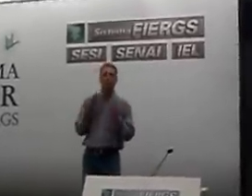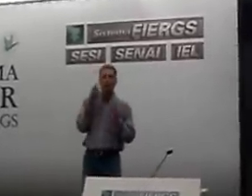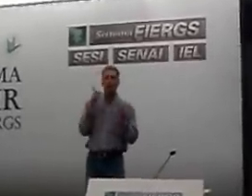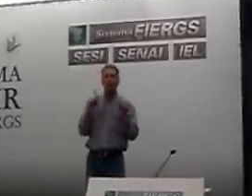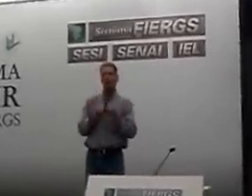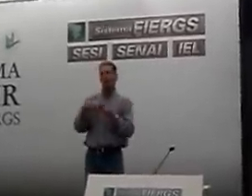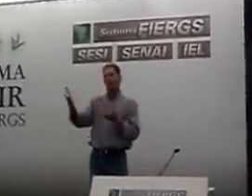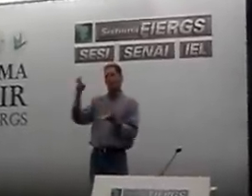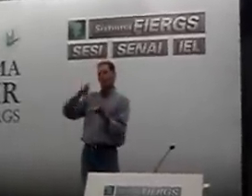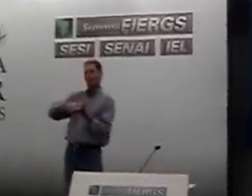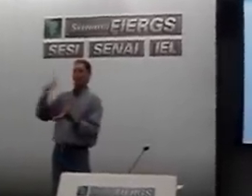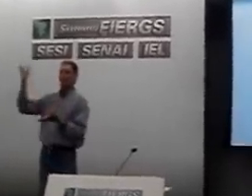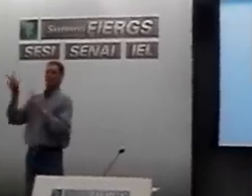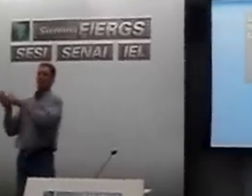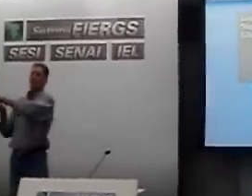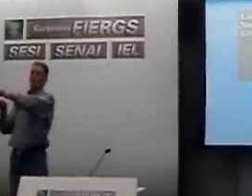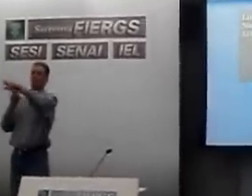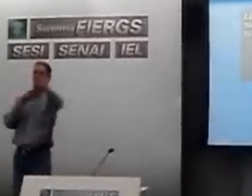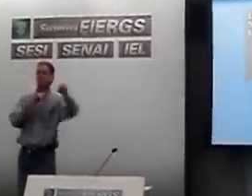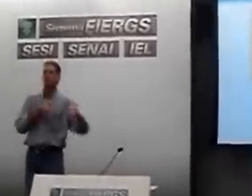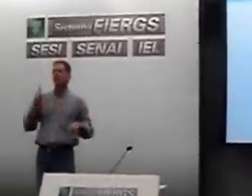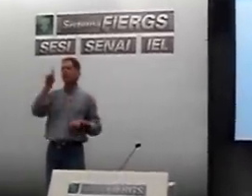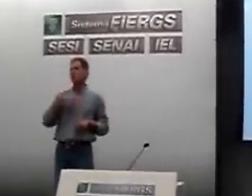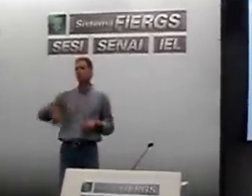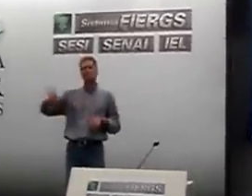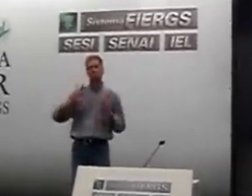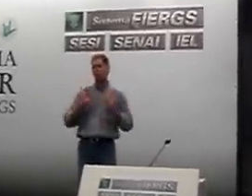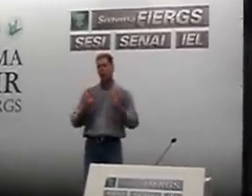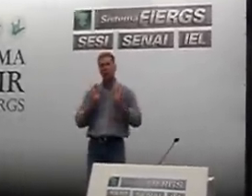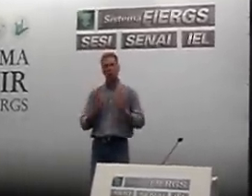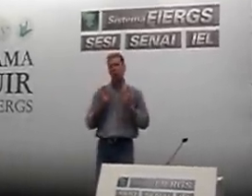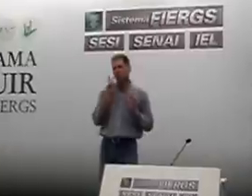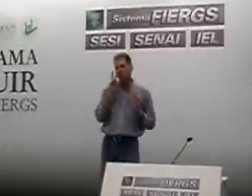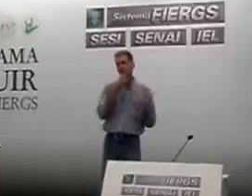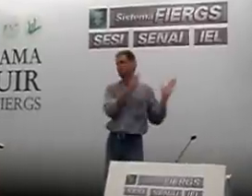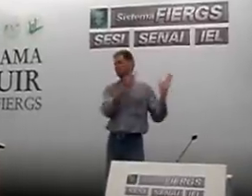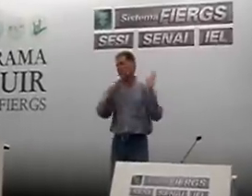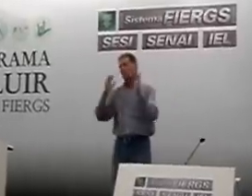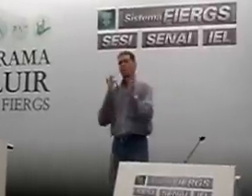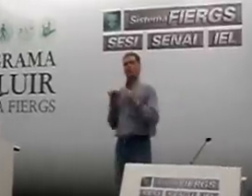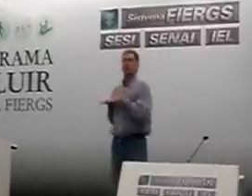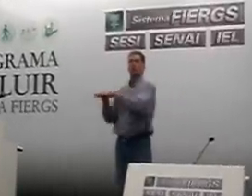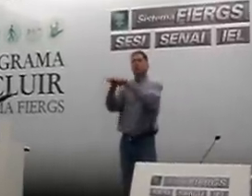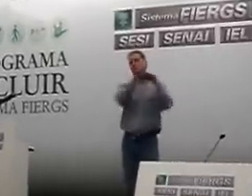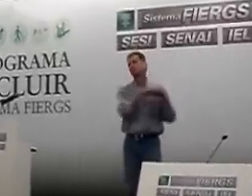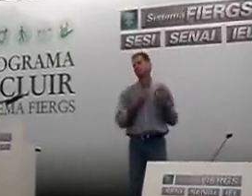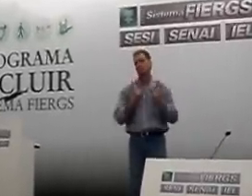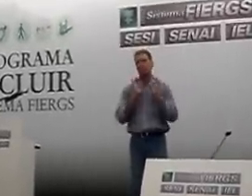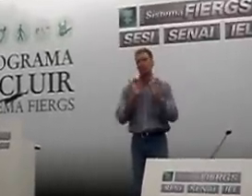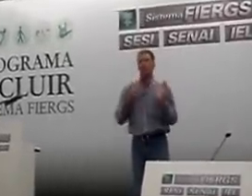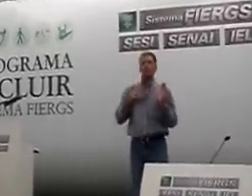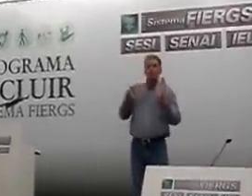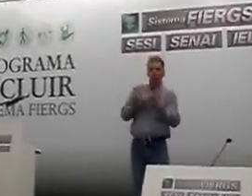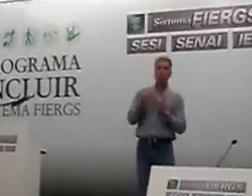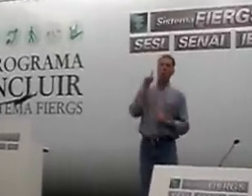Então, resumidamente, é isso que eu falo. Então, assim, eu acho que é muito importante todas essas